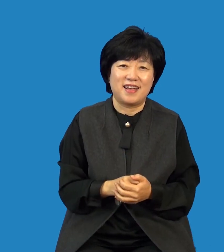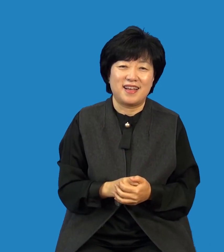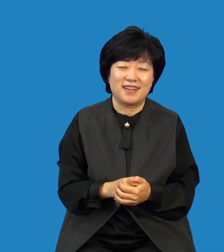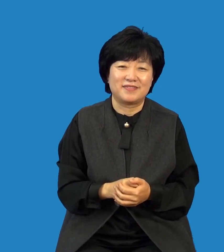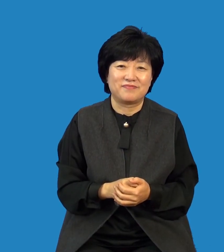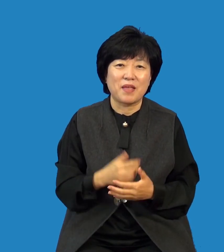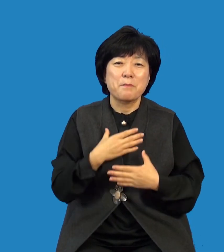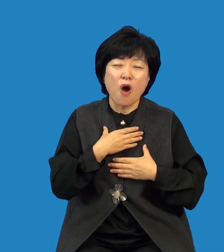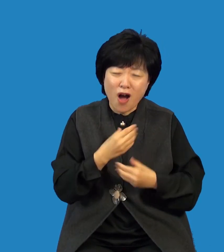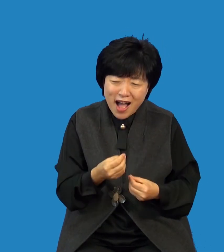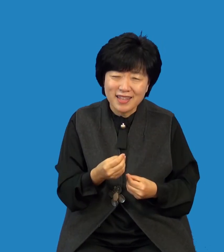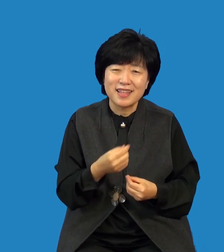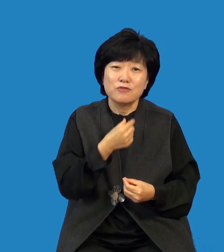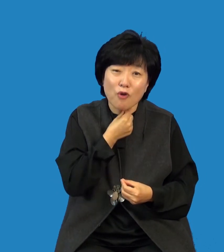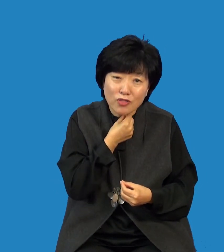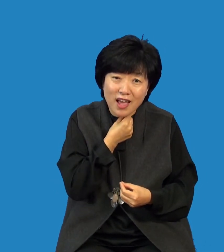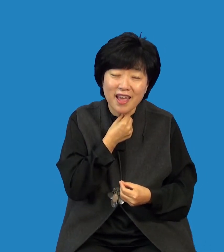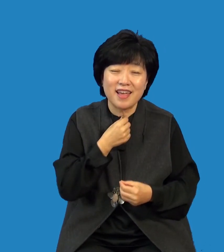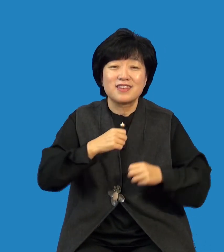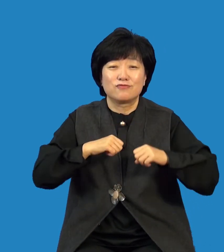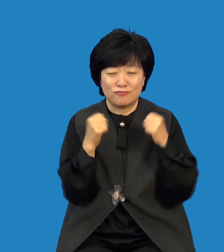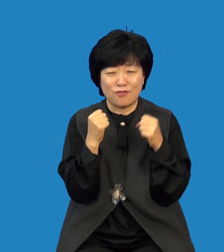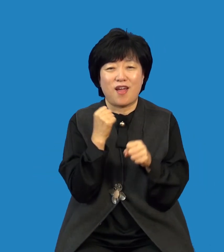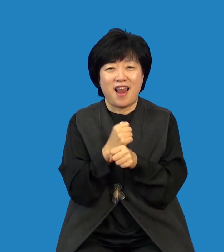그러면 여러분,